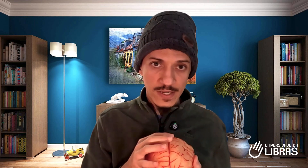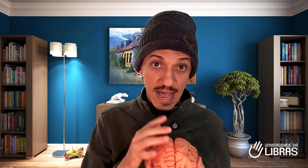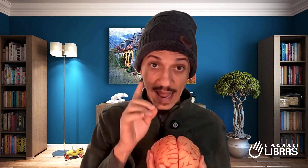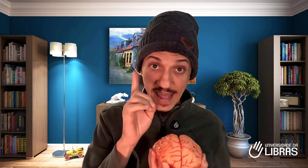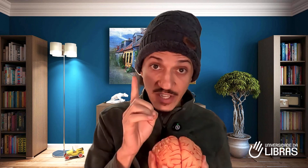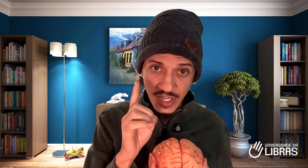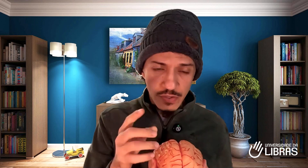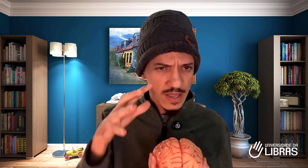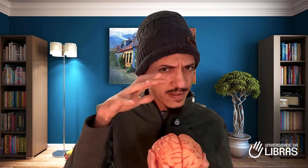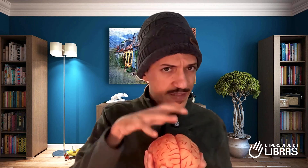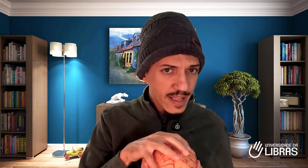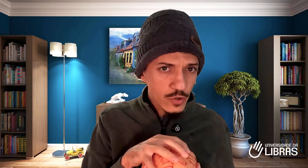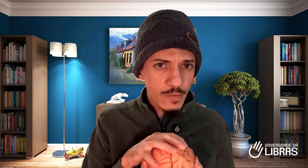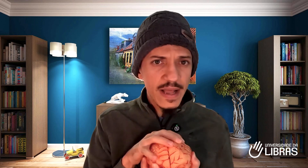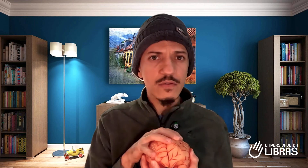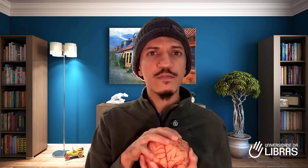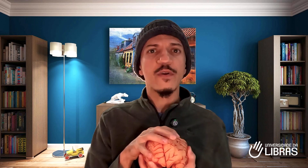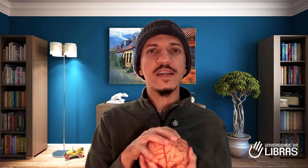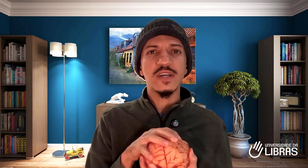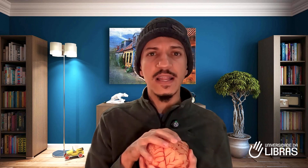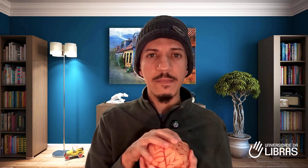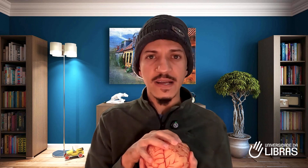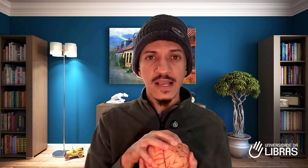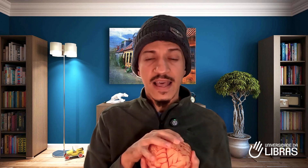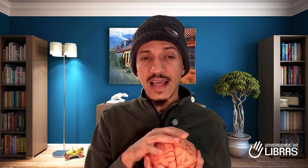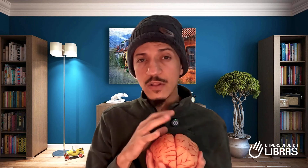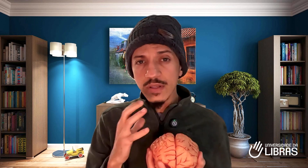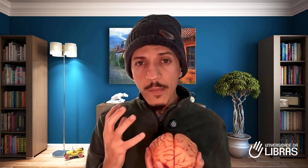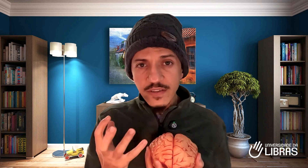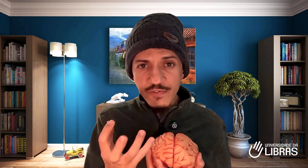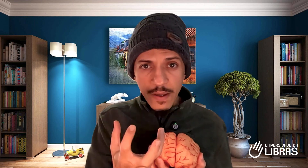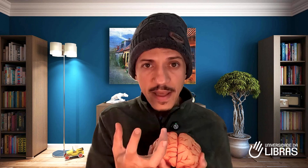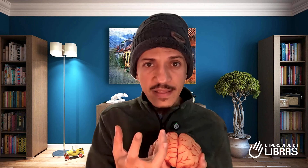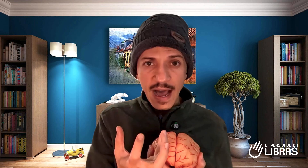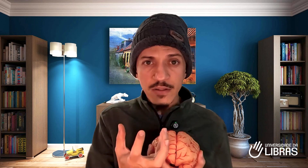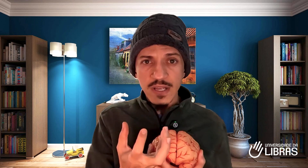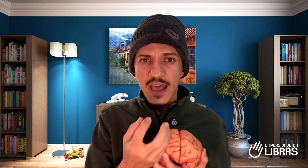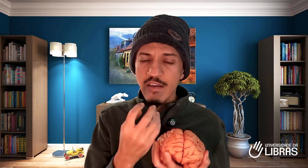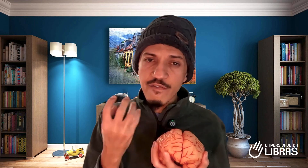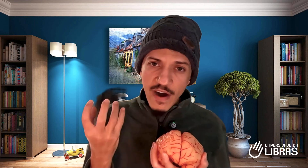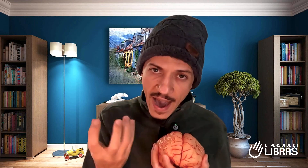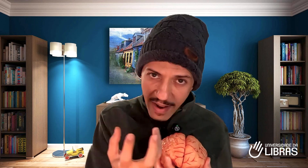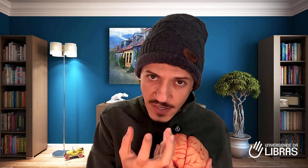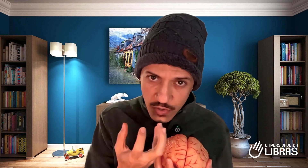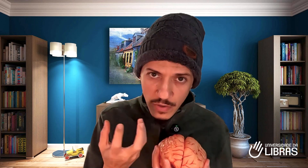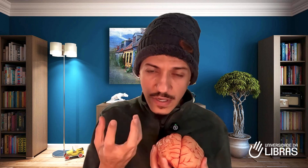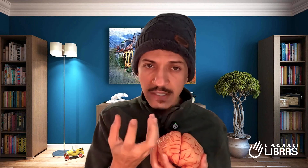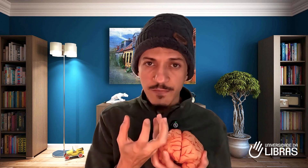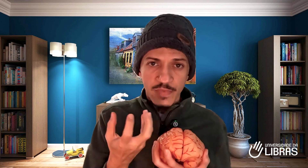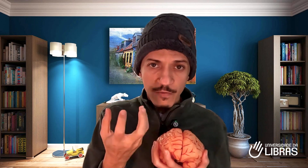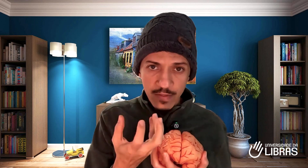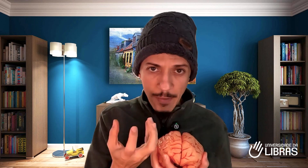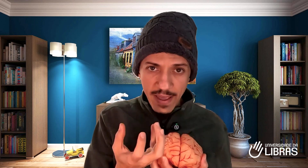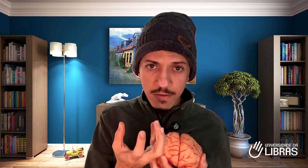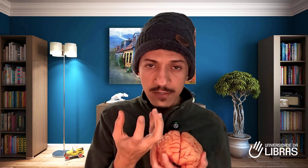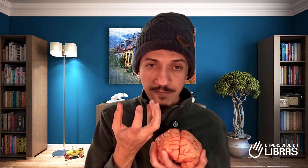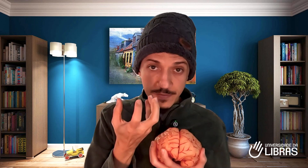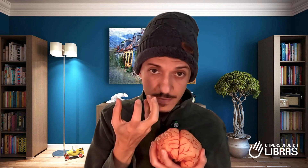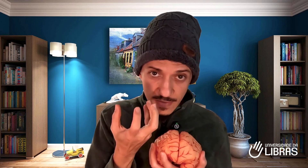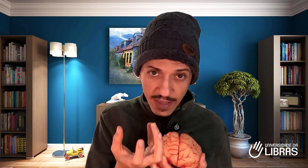Além disso, dentro do método Fluente em Libras, ele é totalmente fundamentado em vários outros fundamentos e